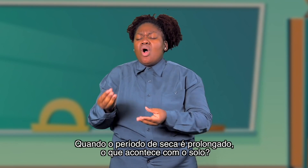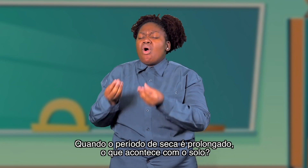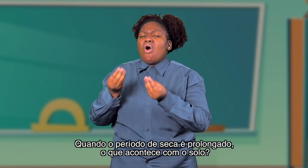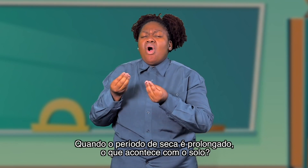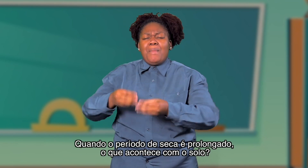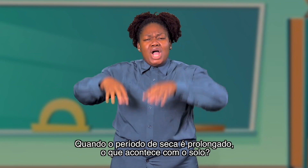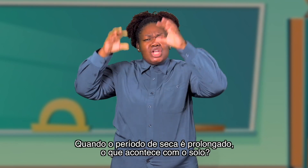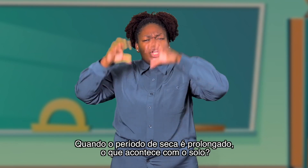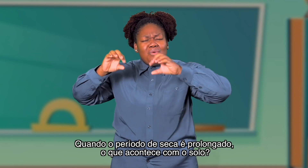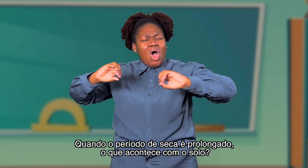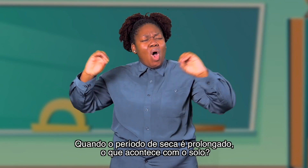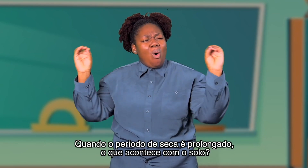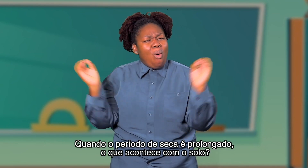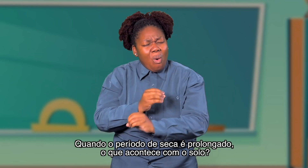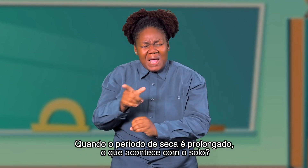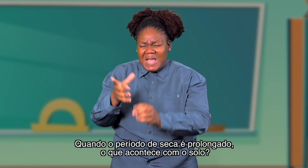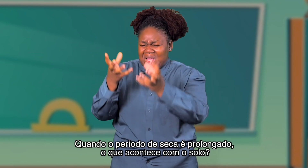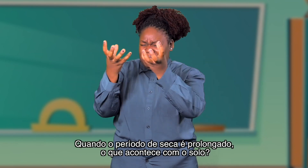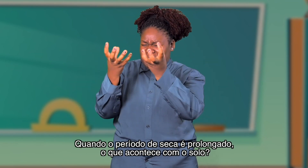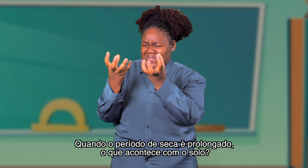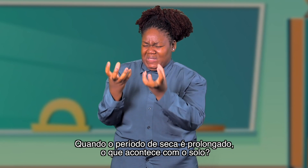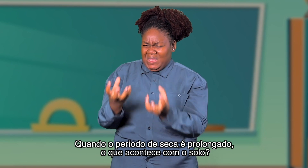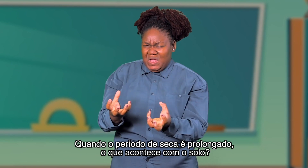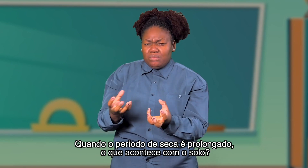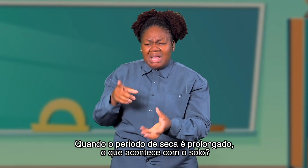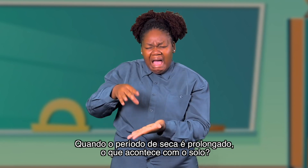Quando o período de seca é prolongado, o que acontece com o solo?